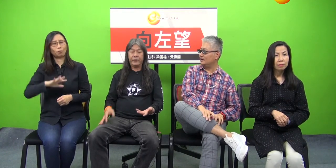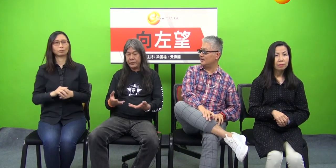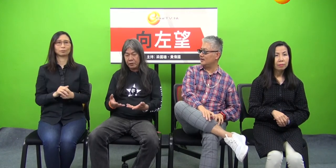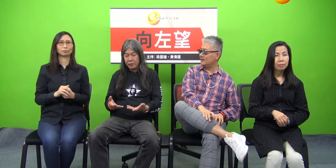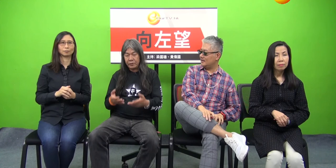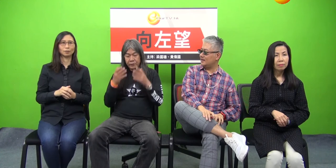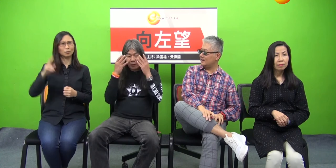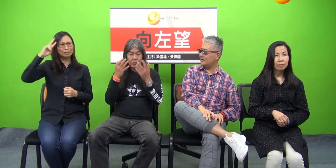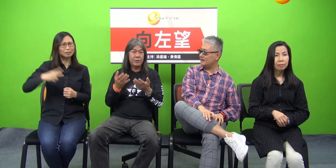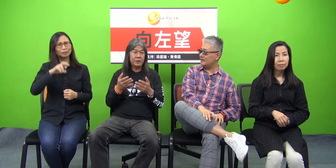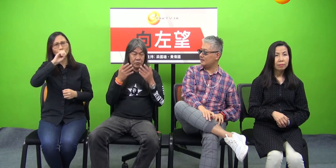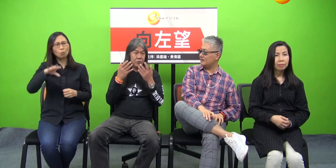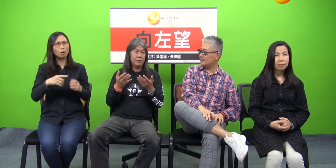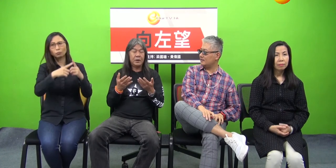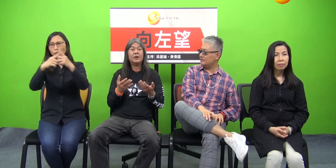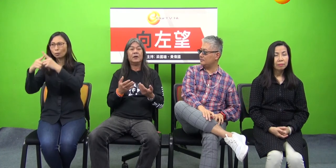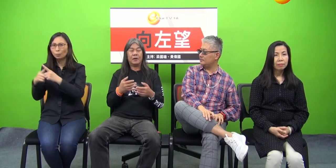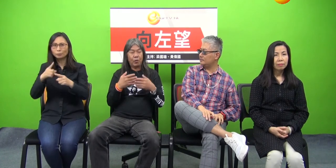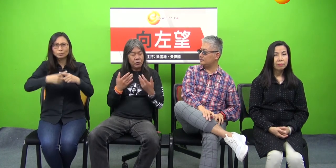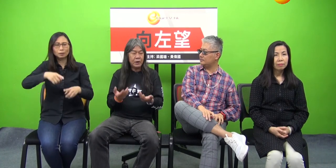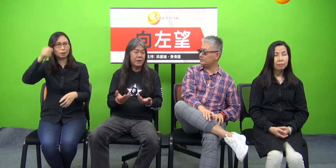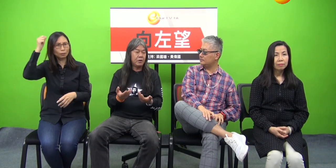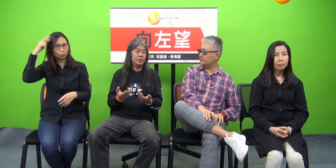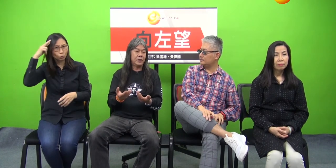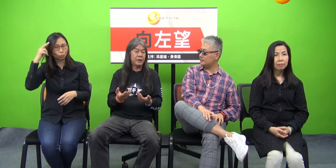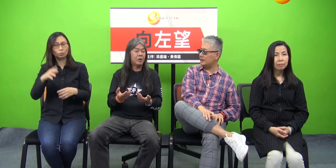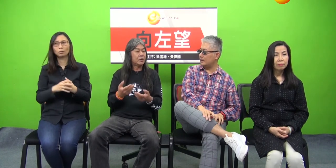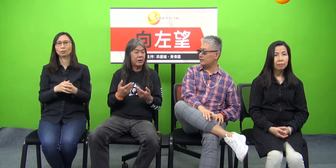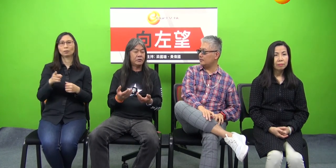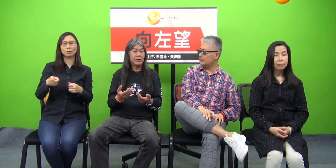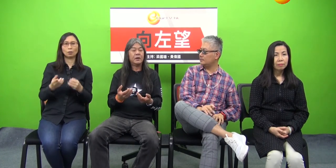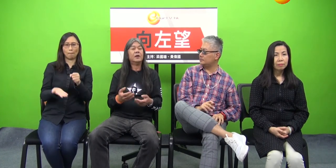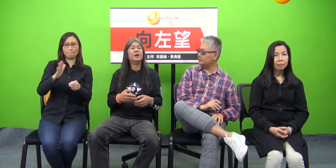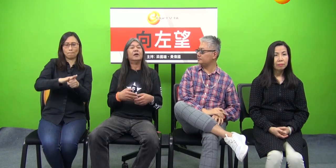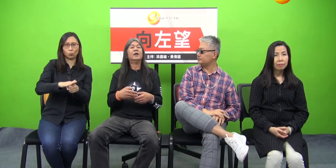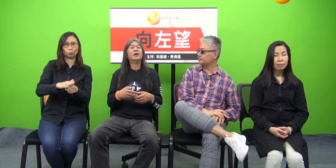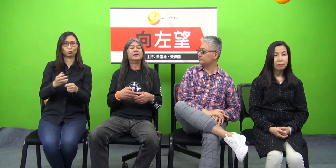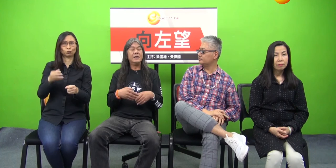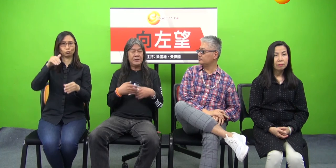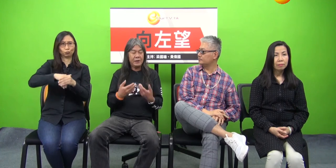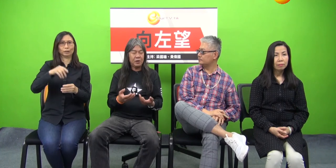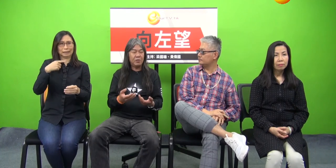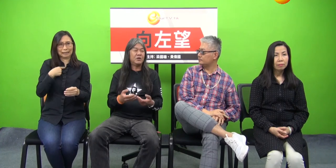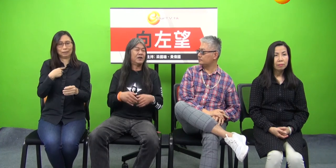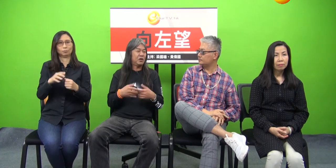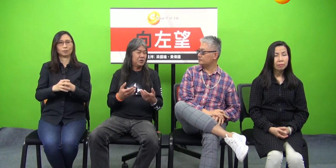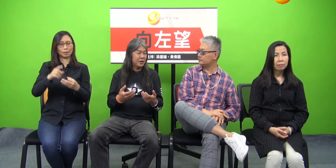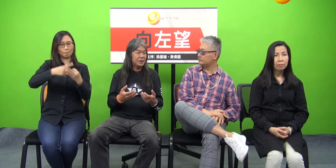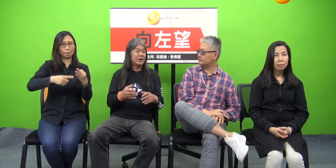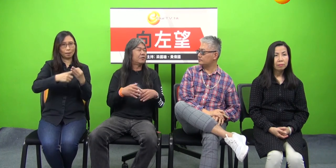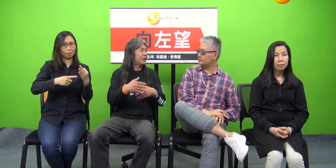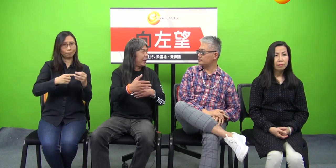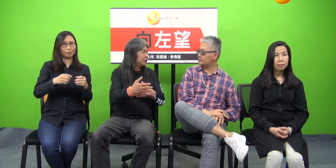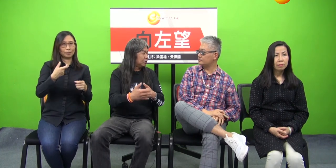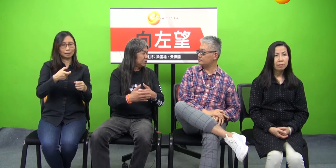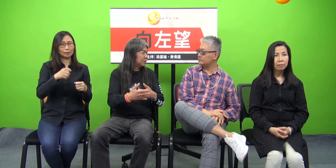波， 即係老實講，你泛民主派真係傻咗咩？嗱，補選係應該處理嘅，我覺得應該處理。前次見個位都係應該處理嘅，但係